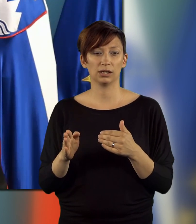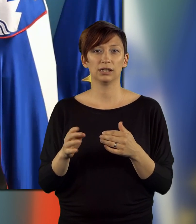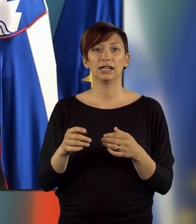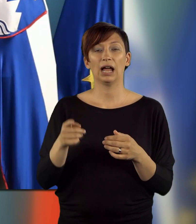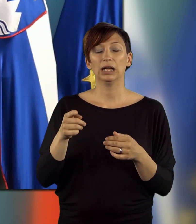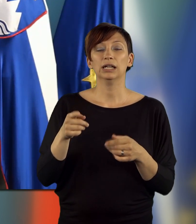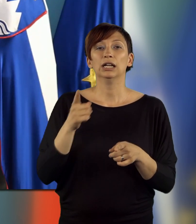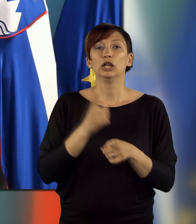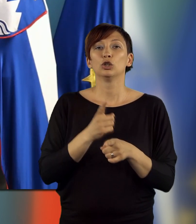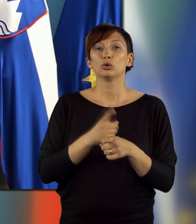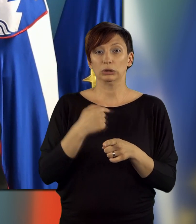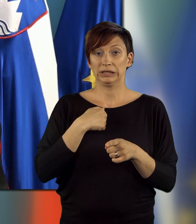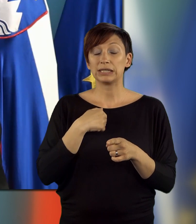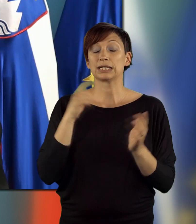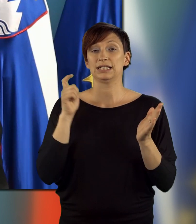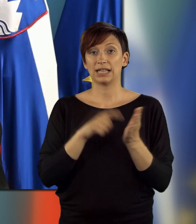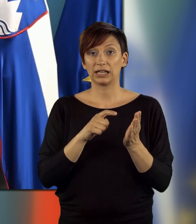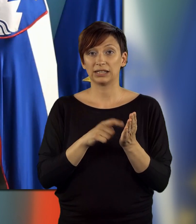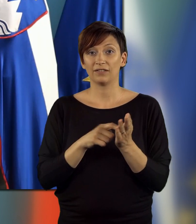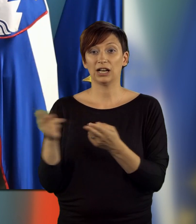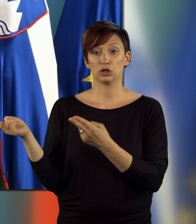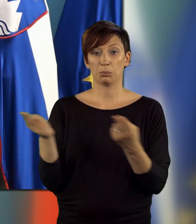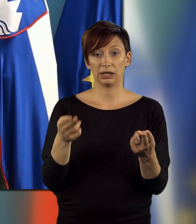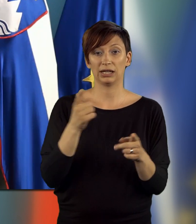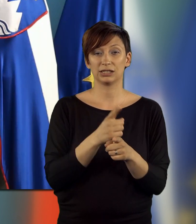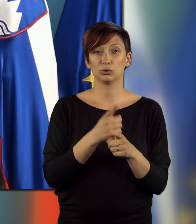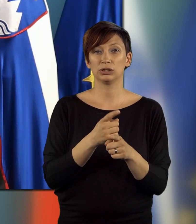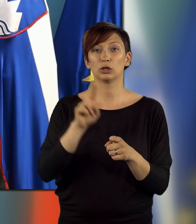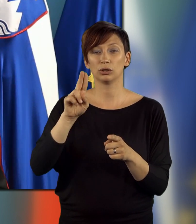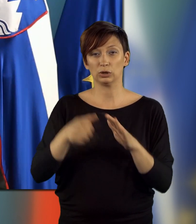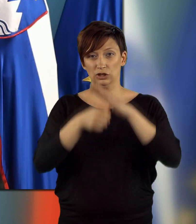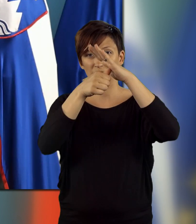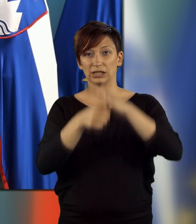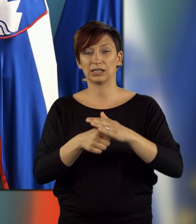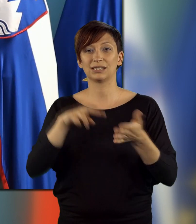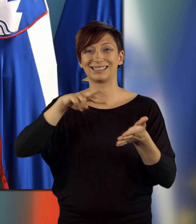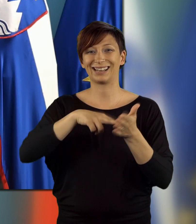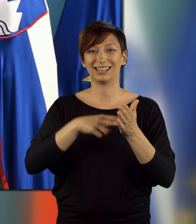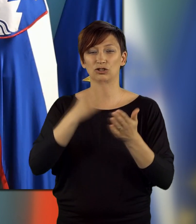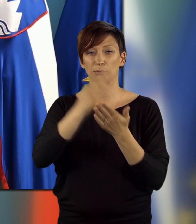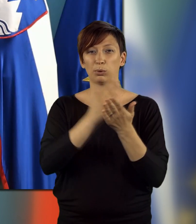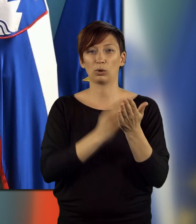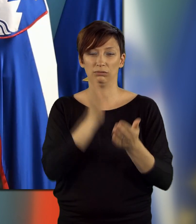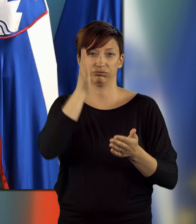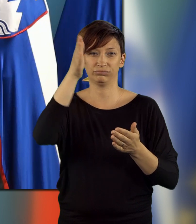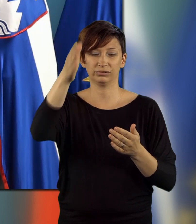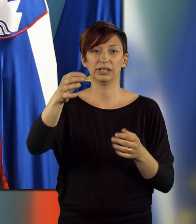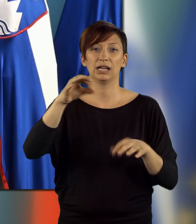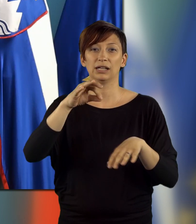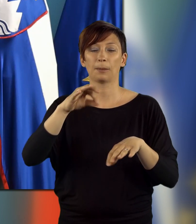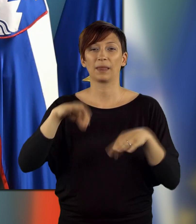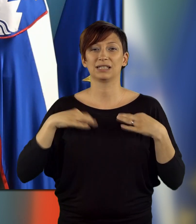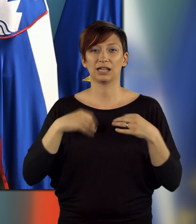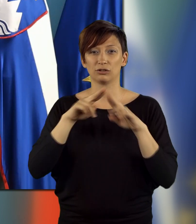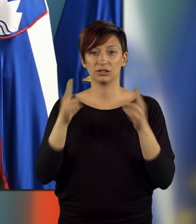seveda takrat, ker so torej tudi, jaz sem zahtevala, so prinesli tudi iz UKC strateški program na zdravstveni